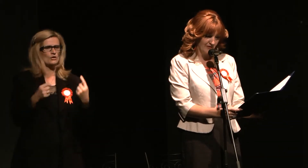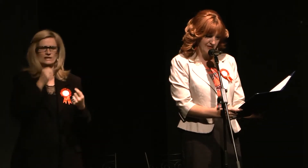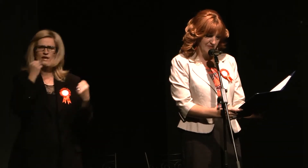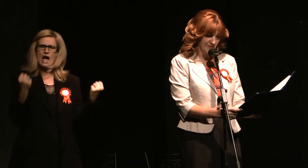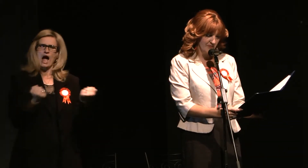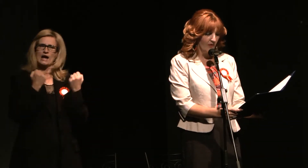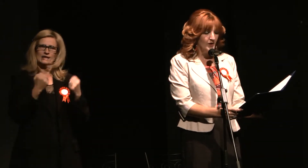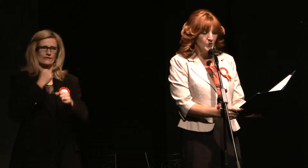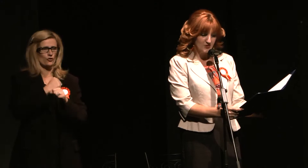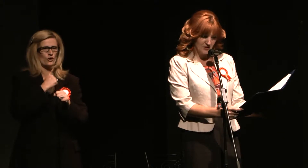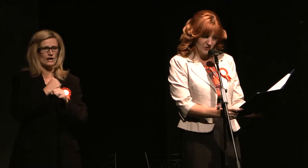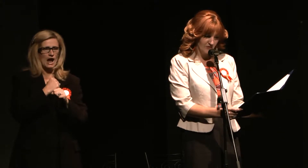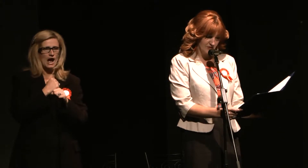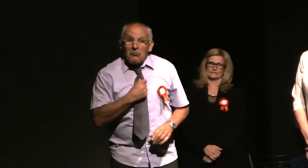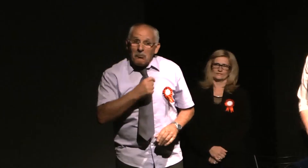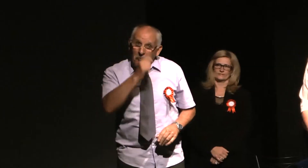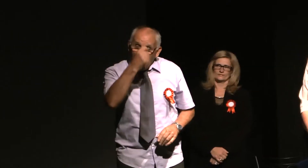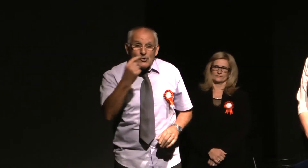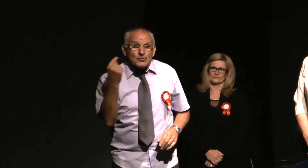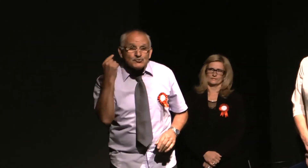delovanja. U zadovoljstvo.